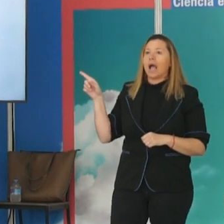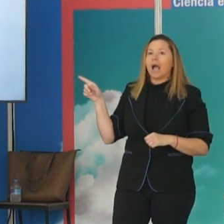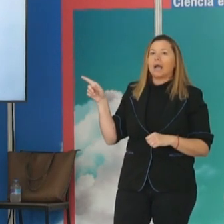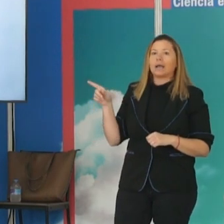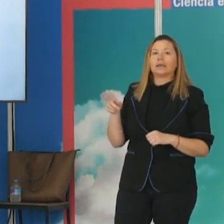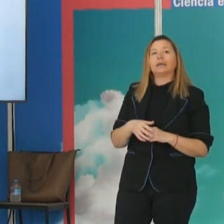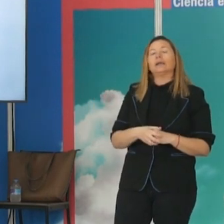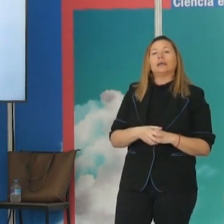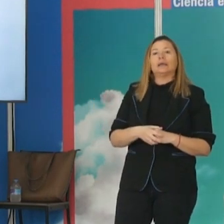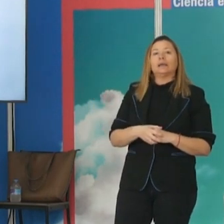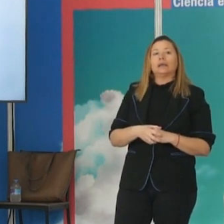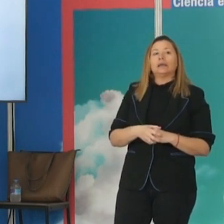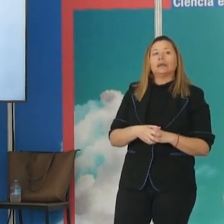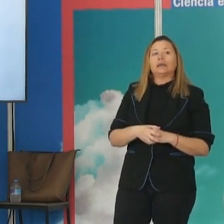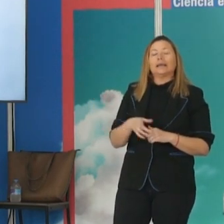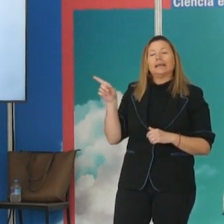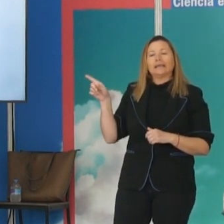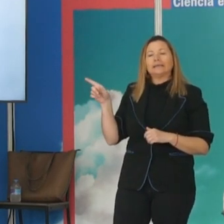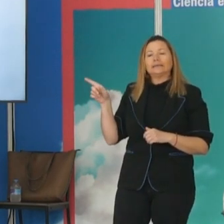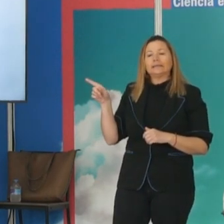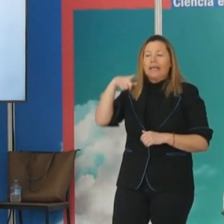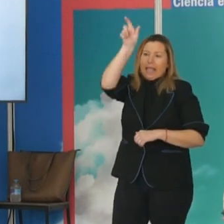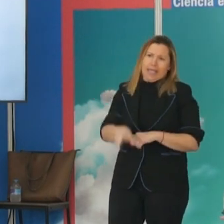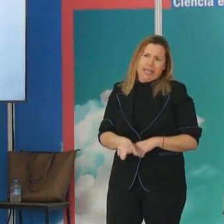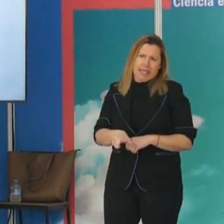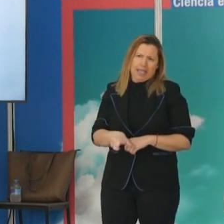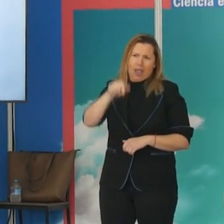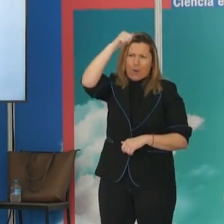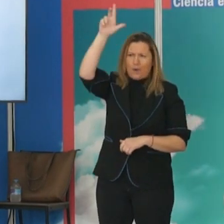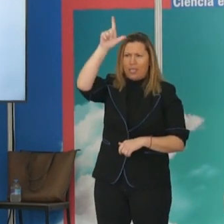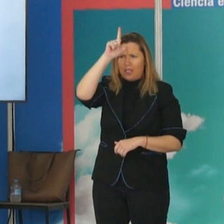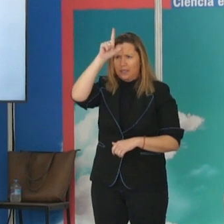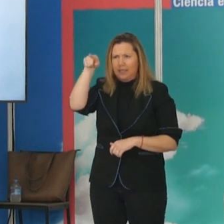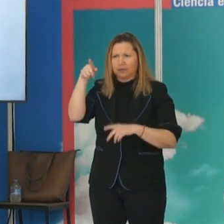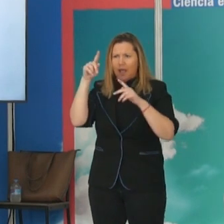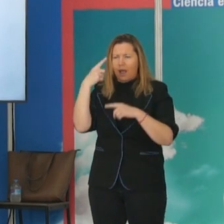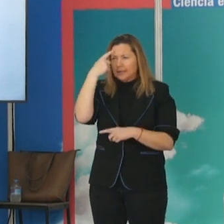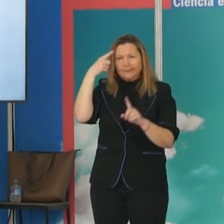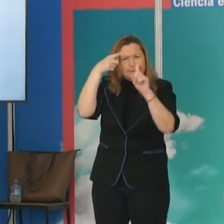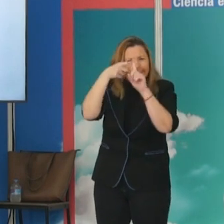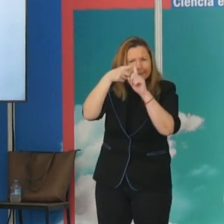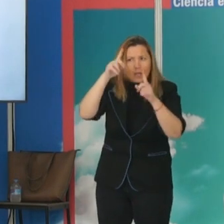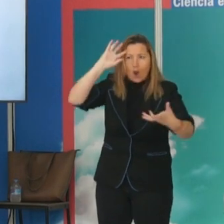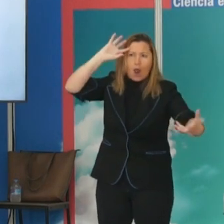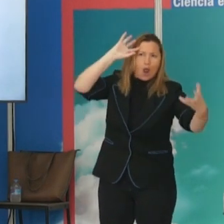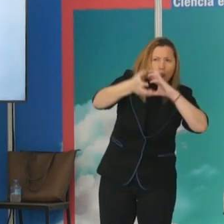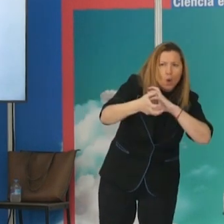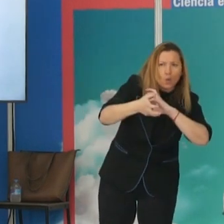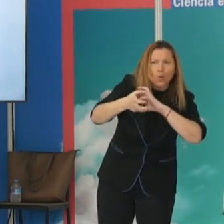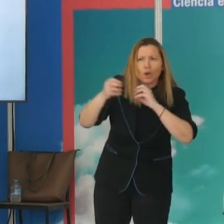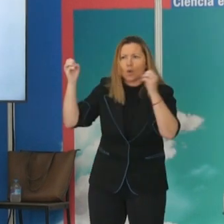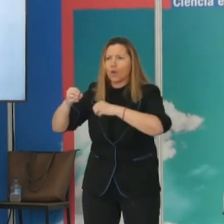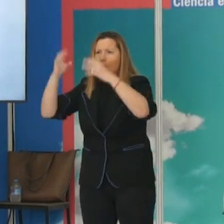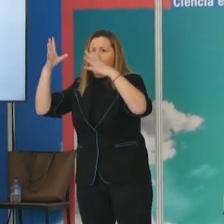Labatut. También este autor es fantástico. Está obsesionado con la locura y la genialidad, y su último